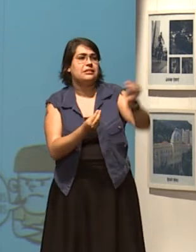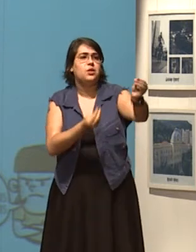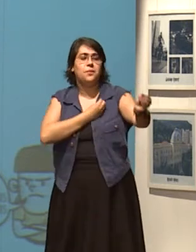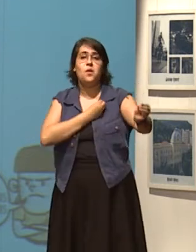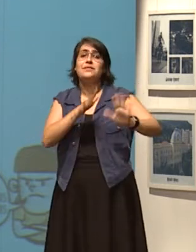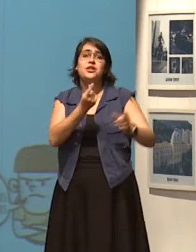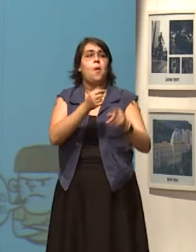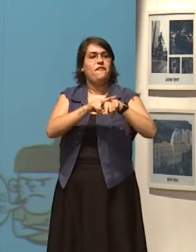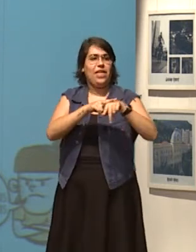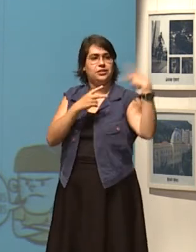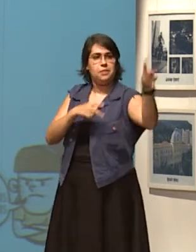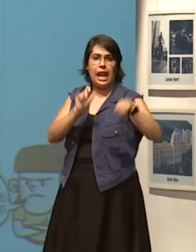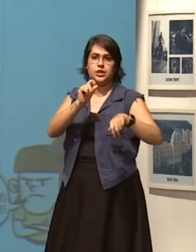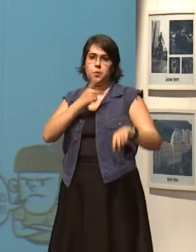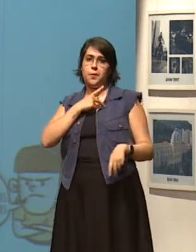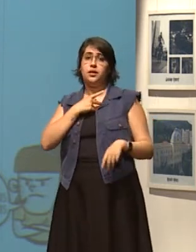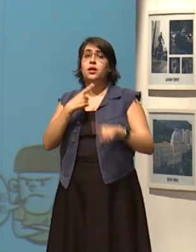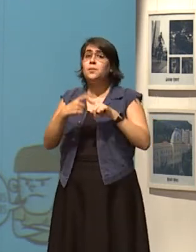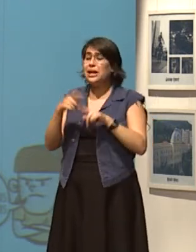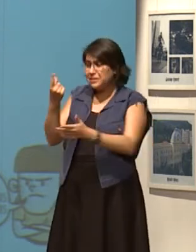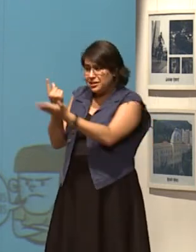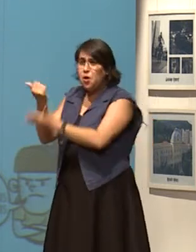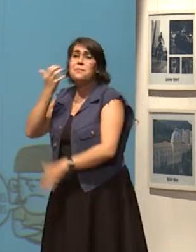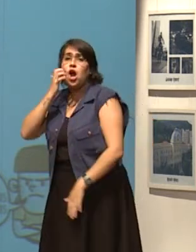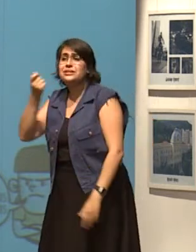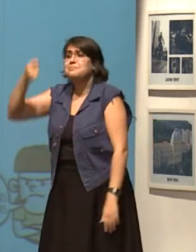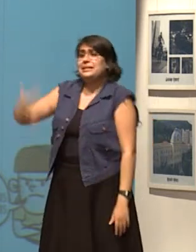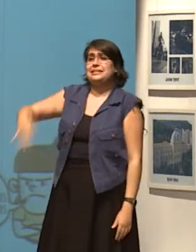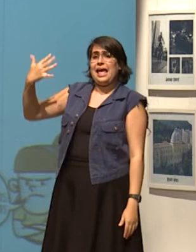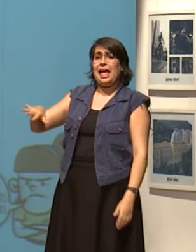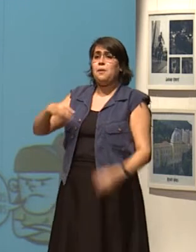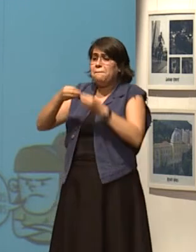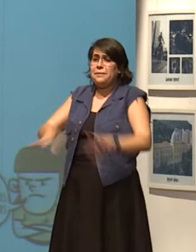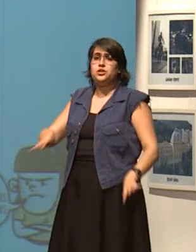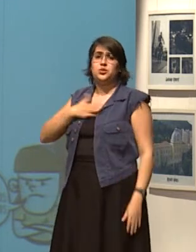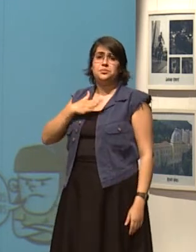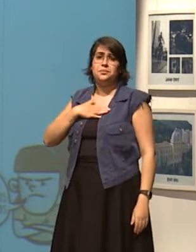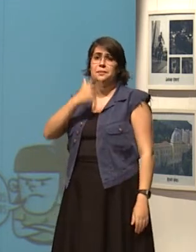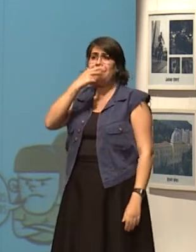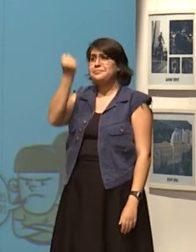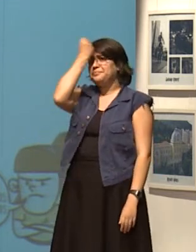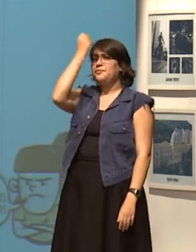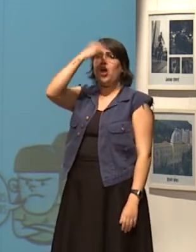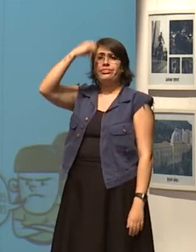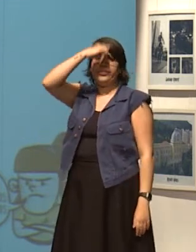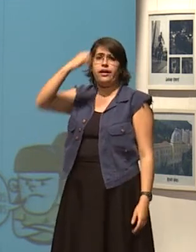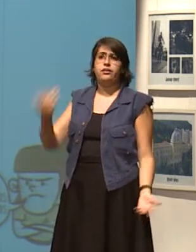peraí, deixa eu ver de quem é. Não, esse é seu, esse é meu. Às vezes eu compro o verde para ele, o azul para mim, porque se eu comprar rosa é mais caro e é um prejuízo.